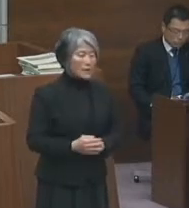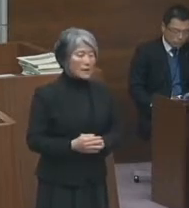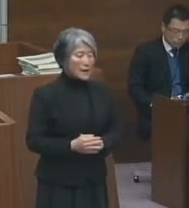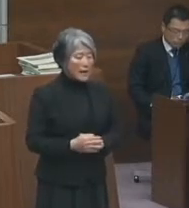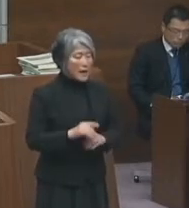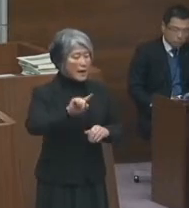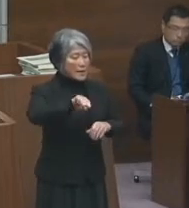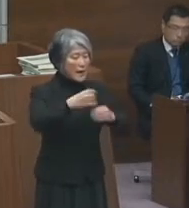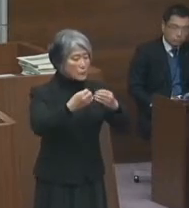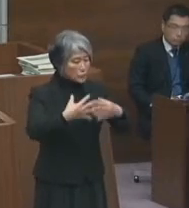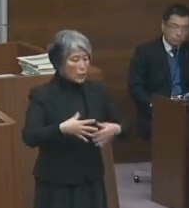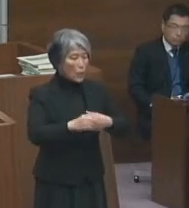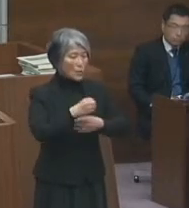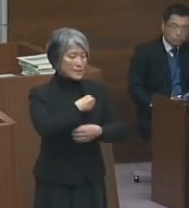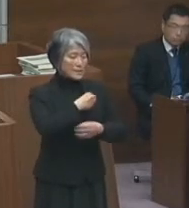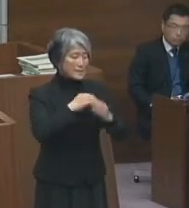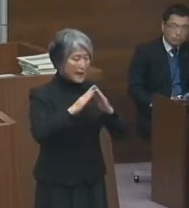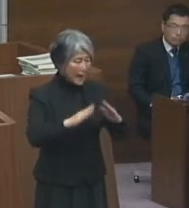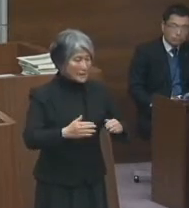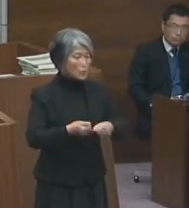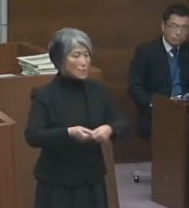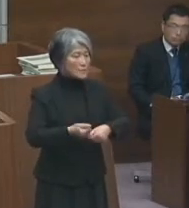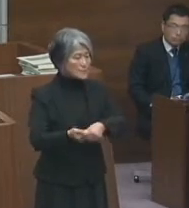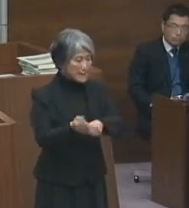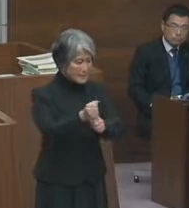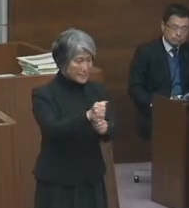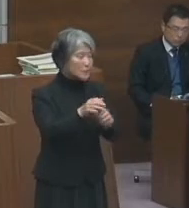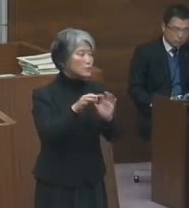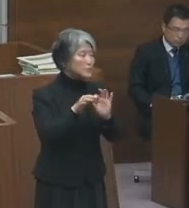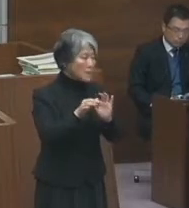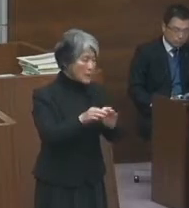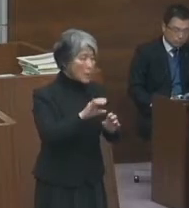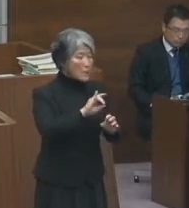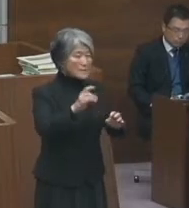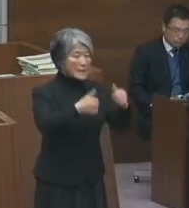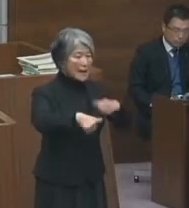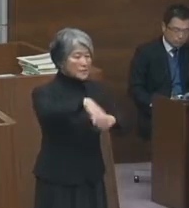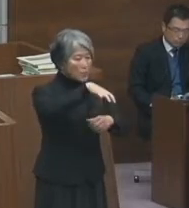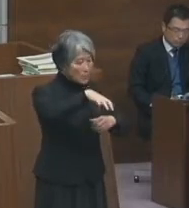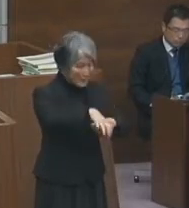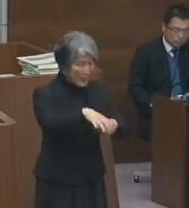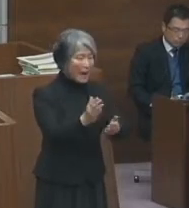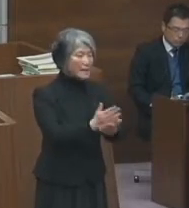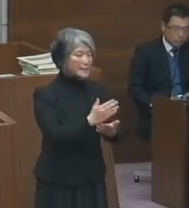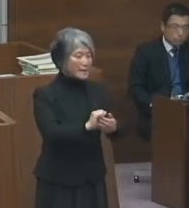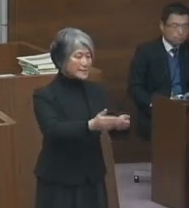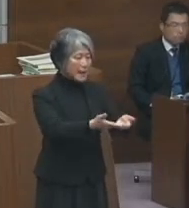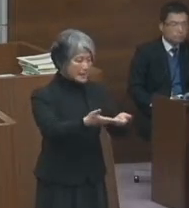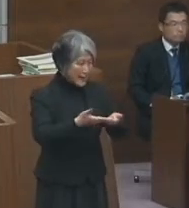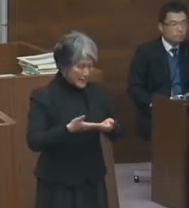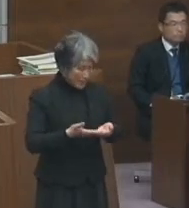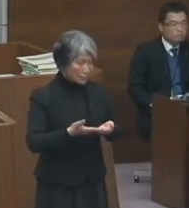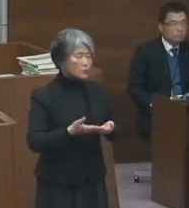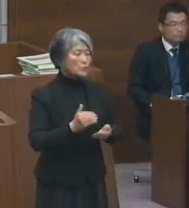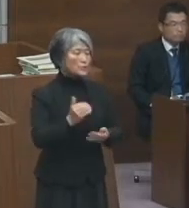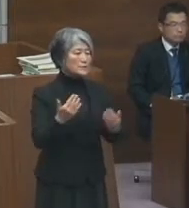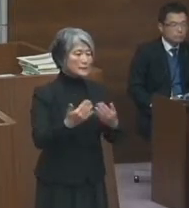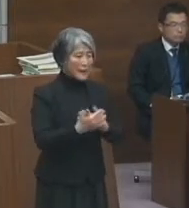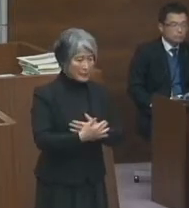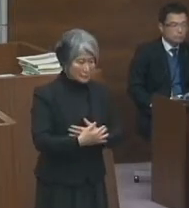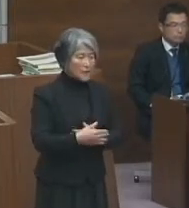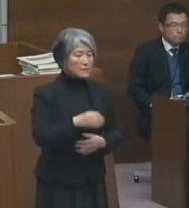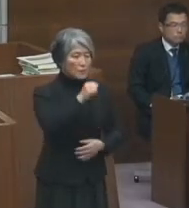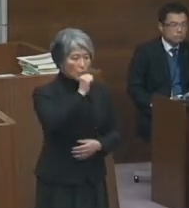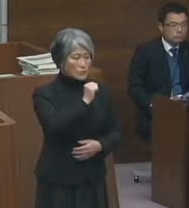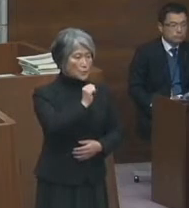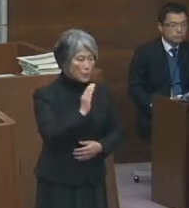きましては、議会においてご判断いただくものでございますけれども、まあ、手段の一つになるんではないかなというふうに考えております。どうぞよ